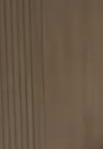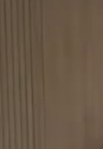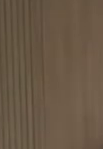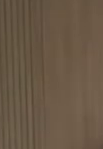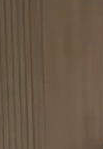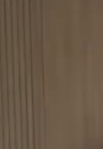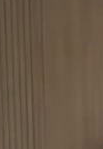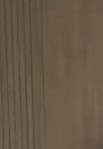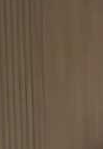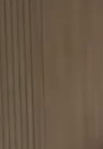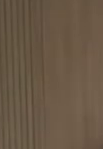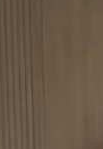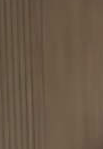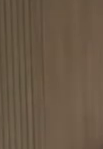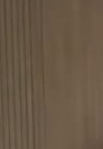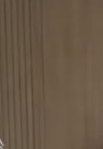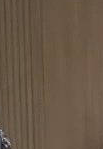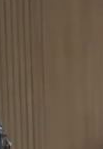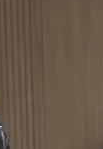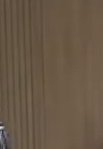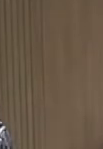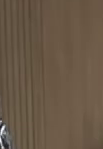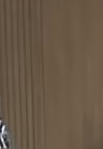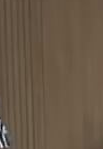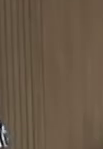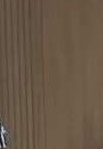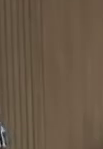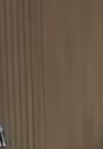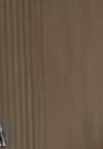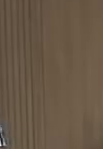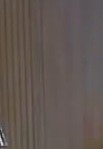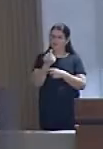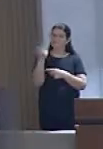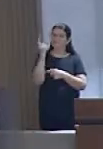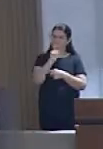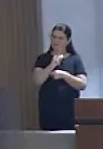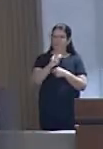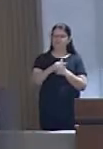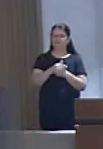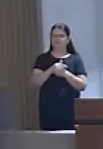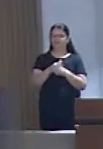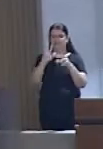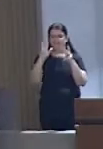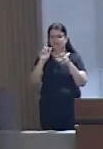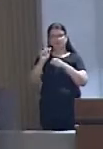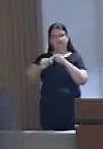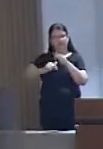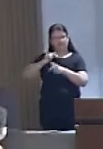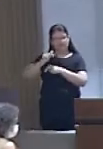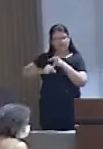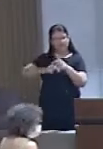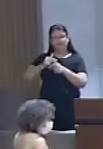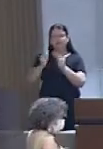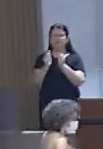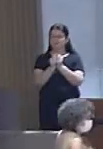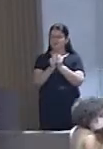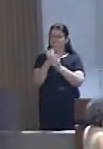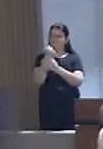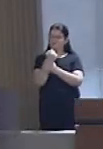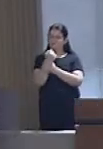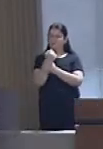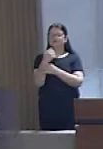chegar qualificada dentro do INSS, para que a gente consiga, com esse trabalho, garantir de maneira